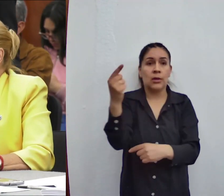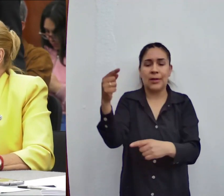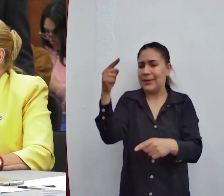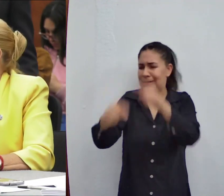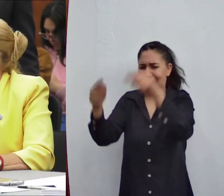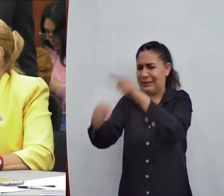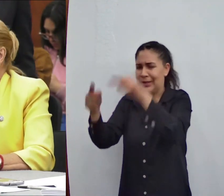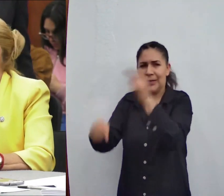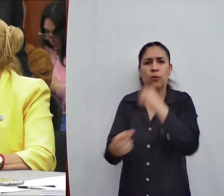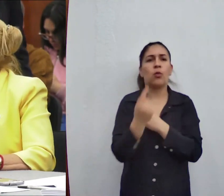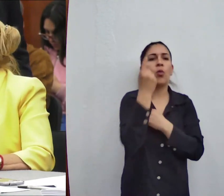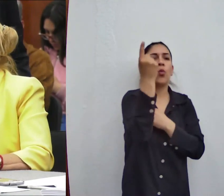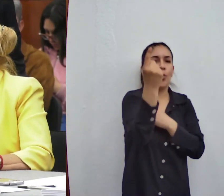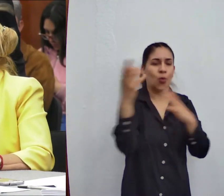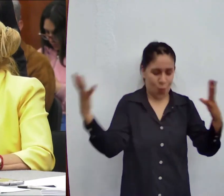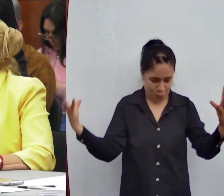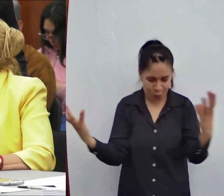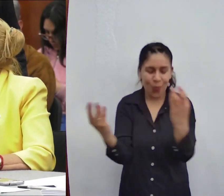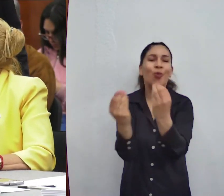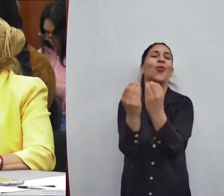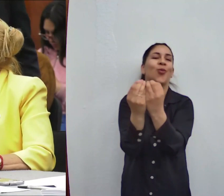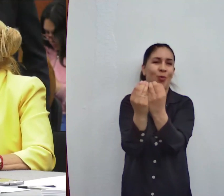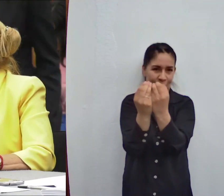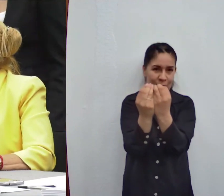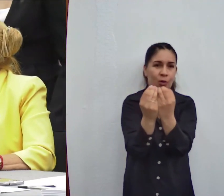Es cuanto.